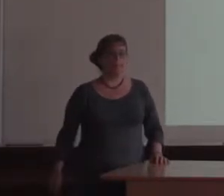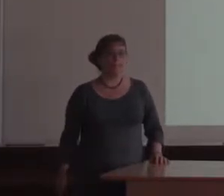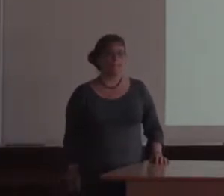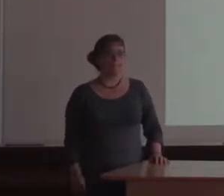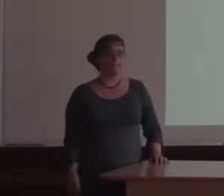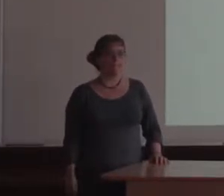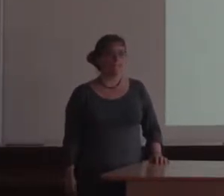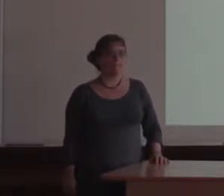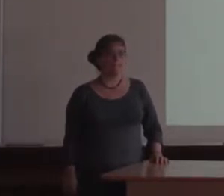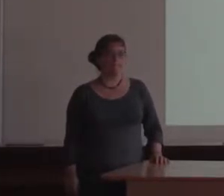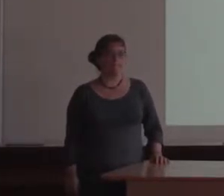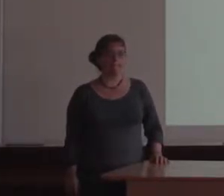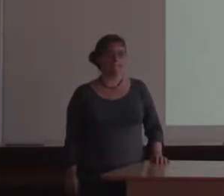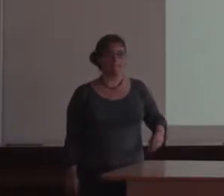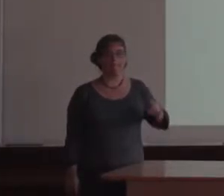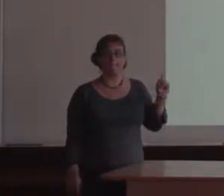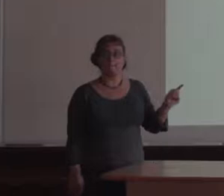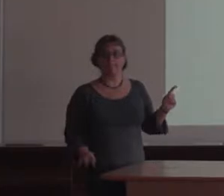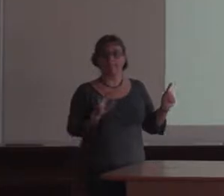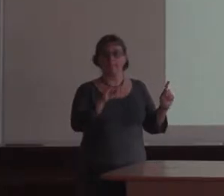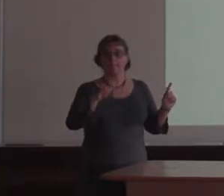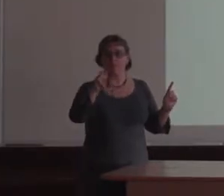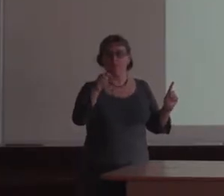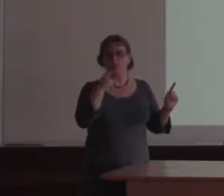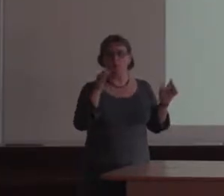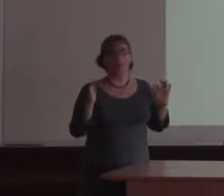de spécifier la manière de lancer vos tests